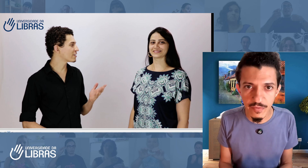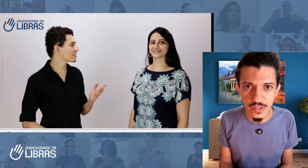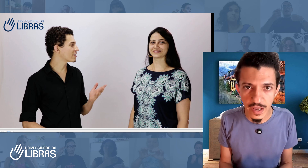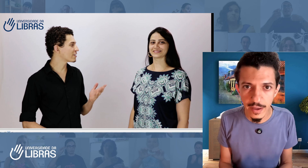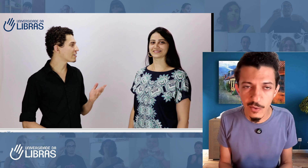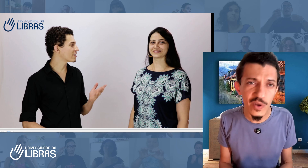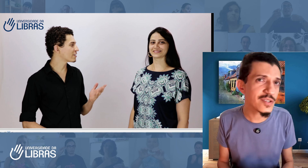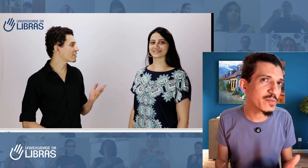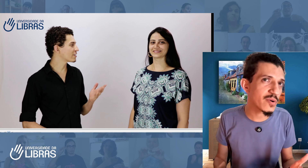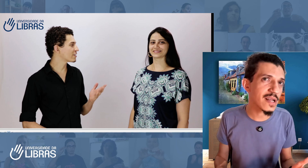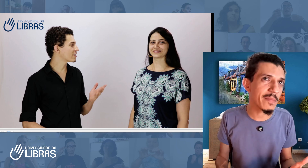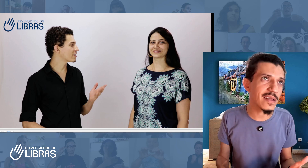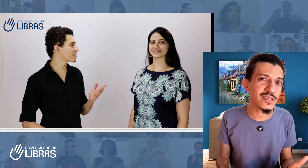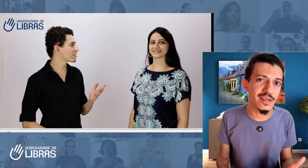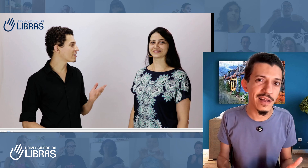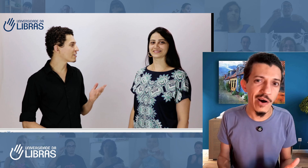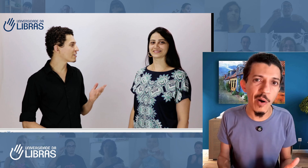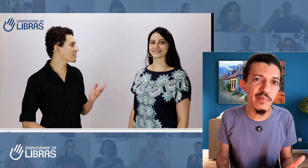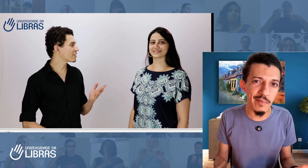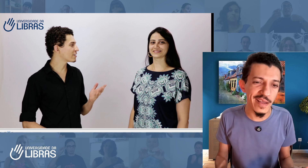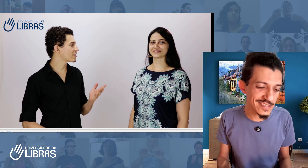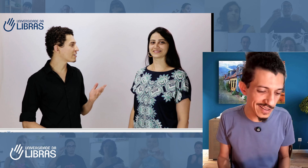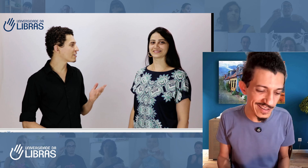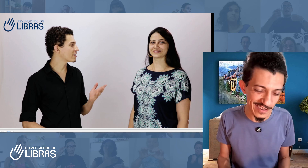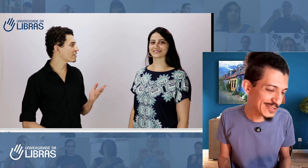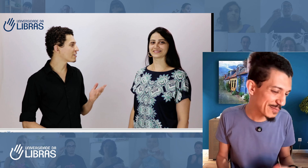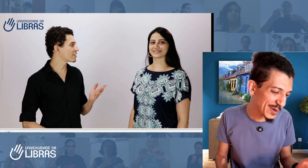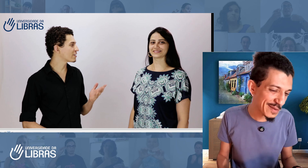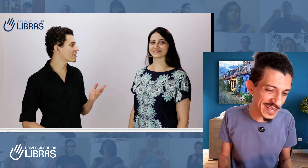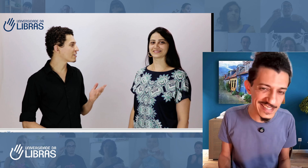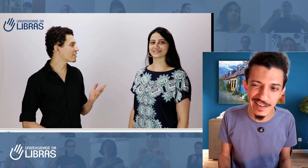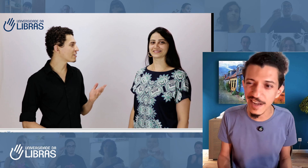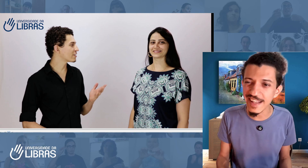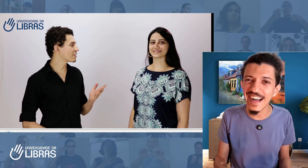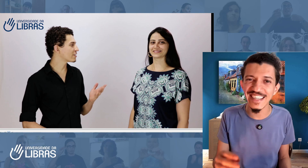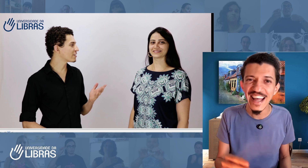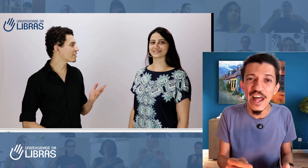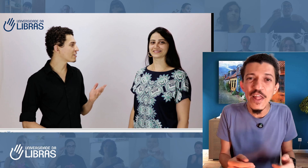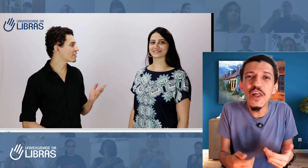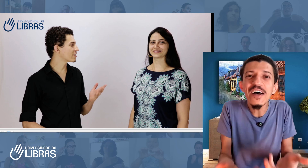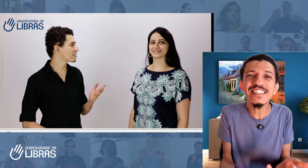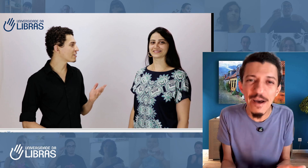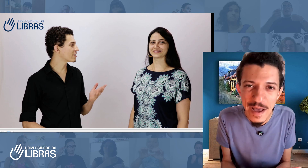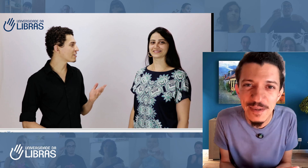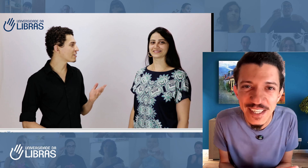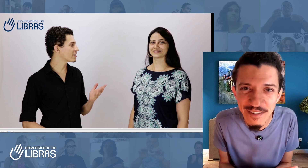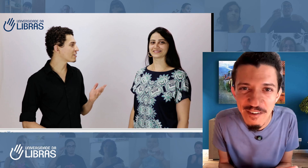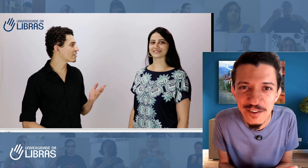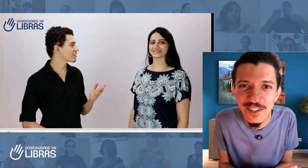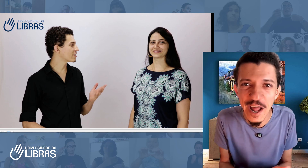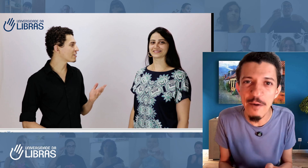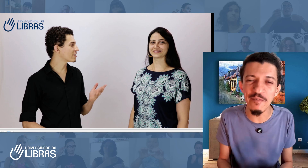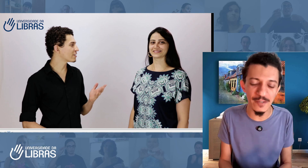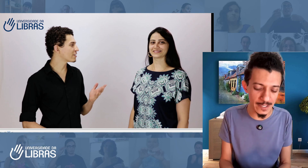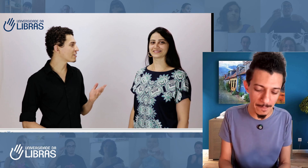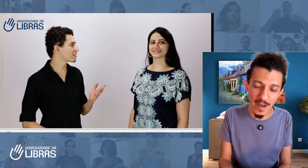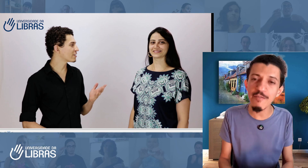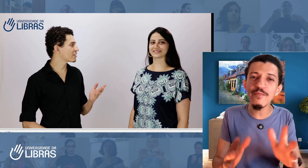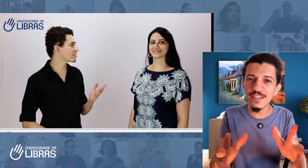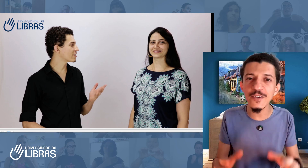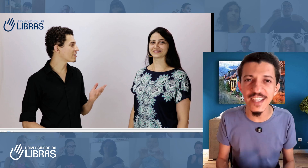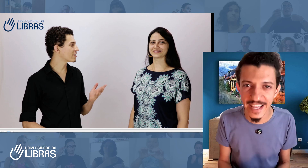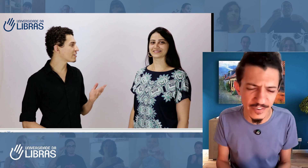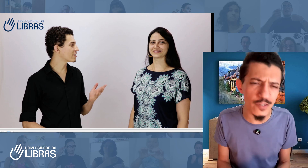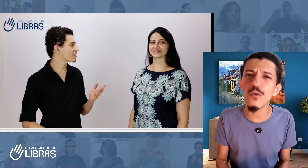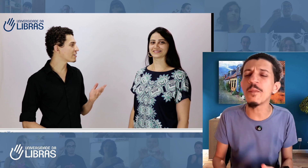para você, o que supostamente, obviamente, não é supostamente, né? Na verdade, nós sabemos que vai funcionar para você. Mas vamos